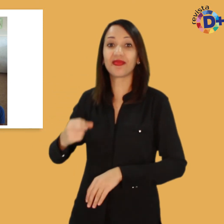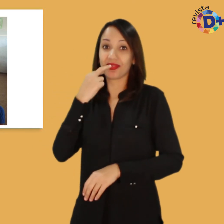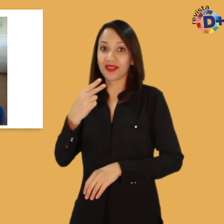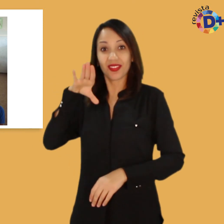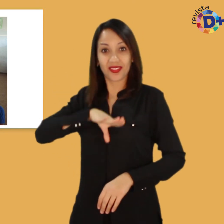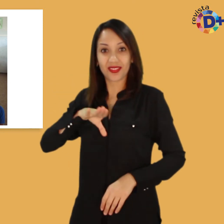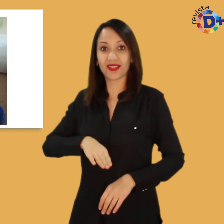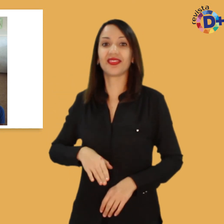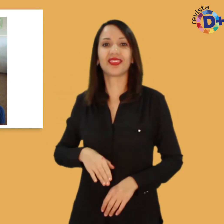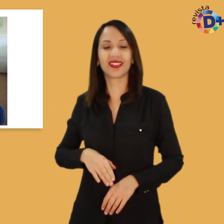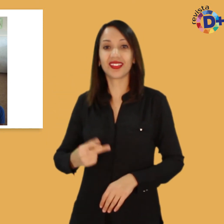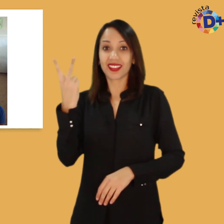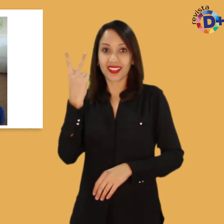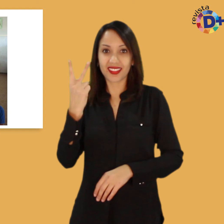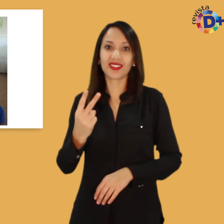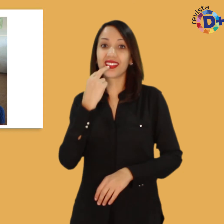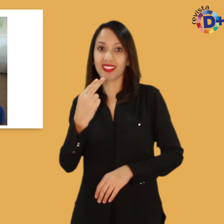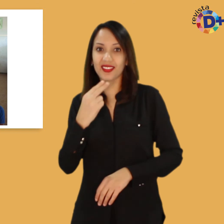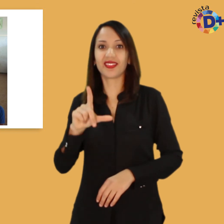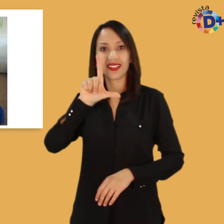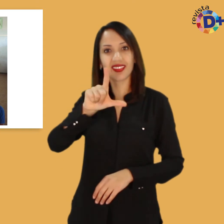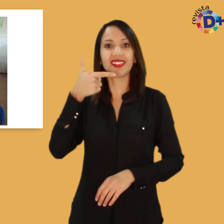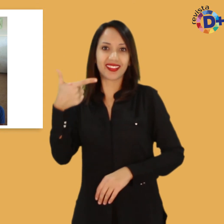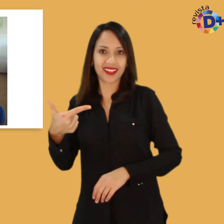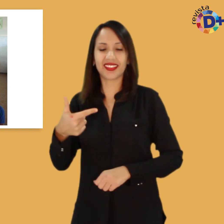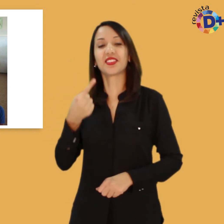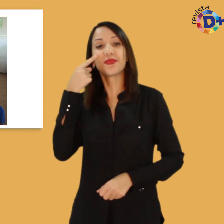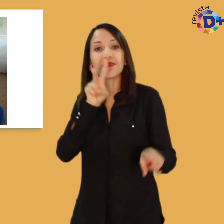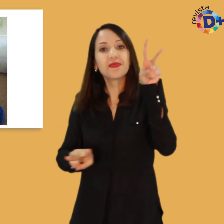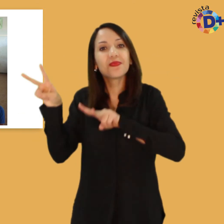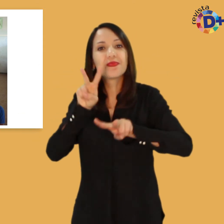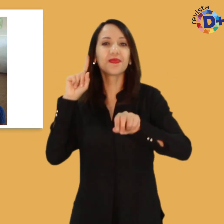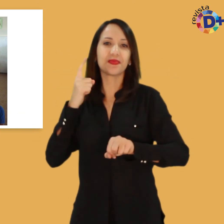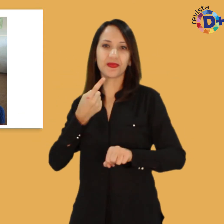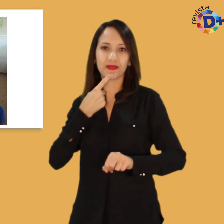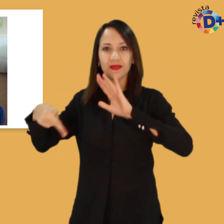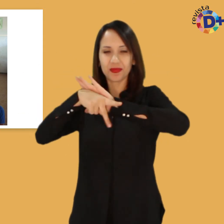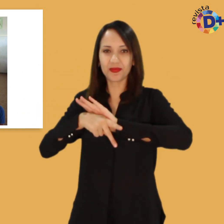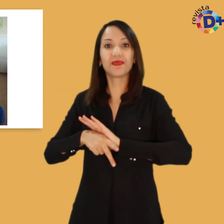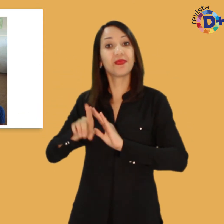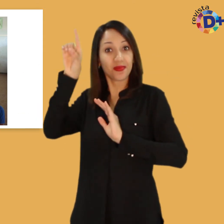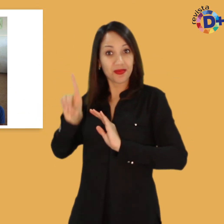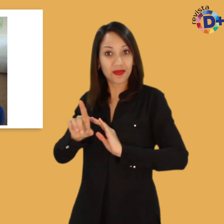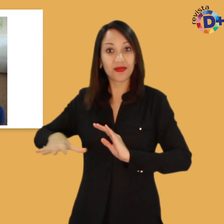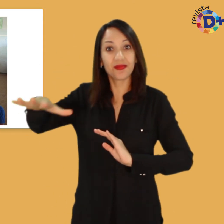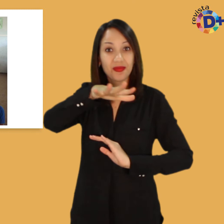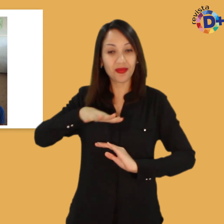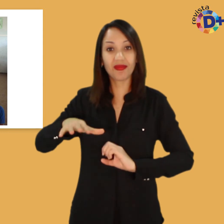língua. Lembro também que a visão da surdez como deficiência pela área da educação ocorre